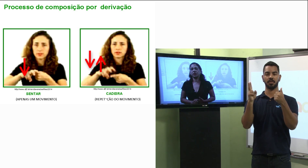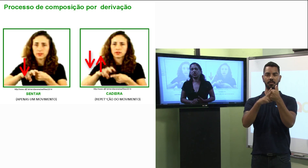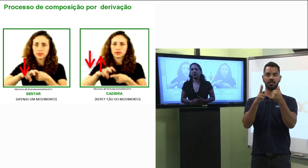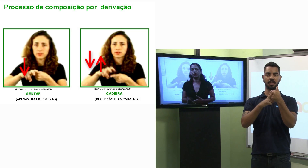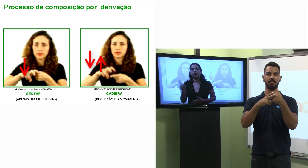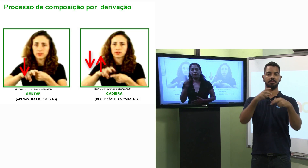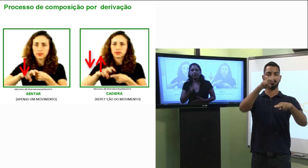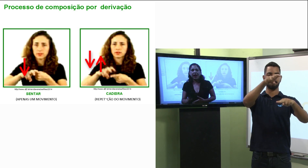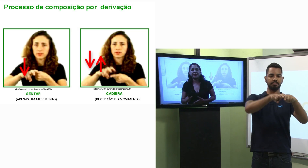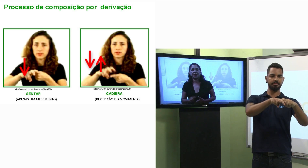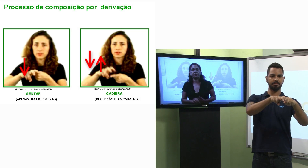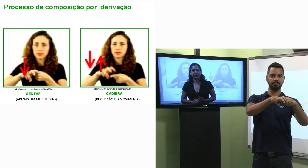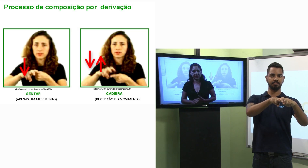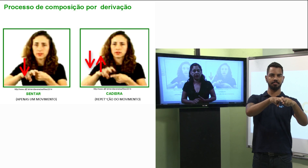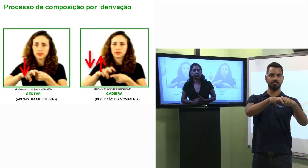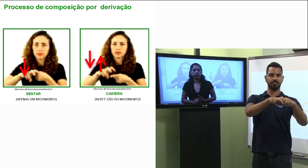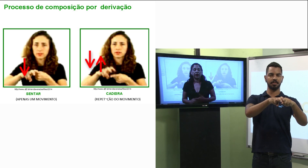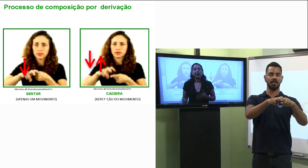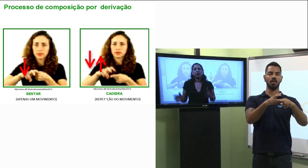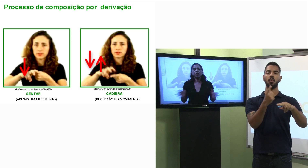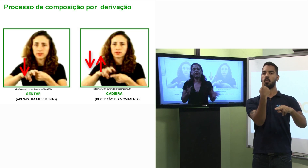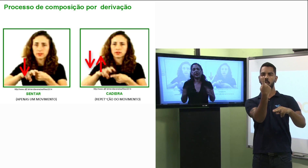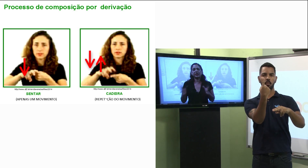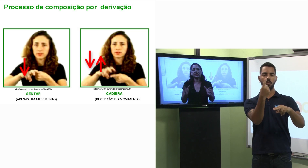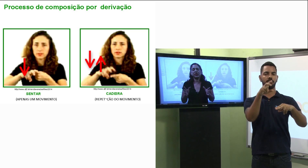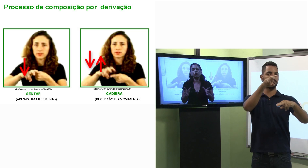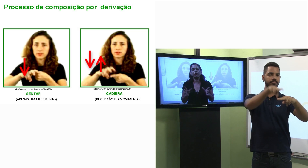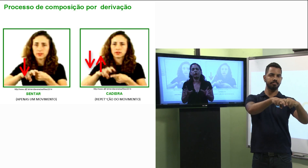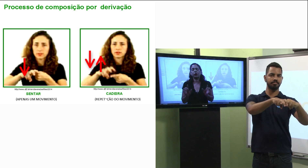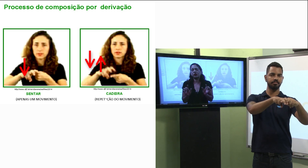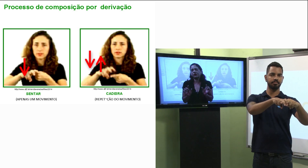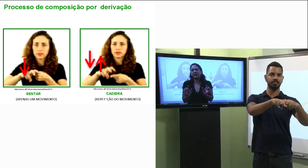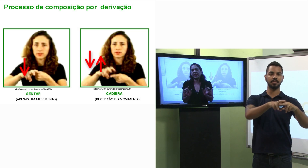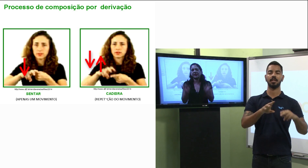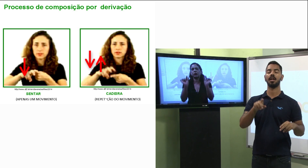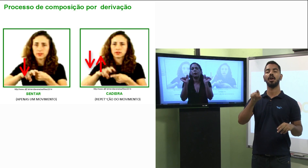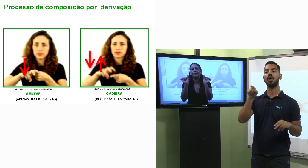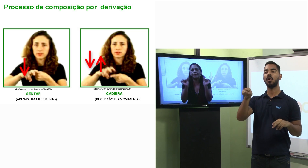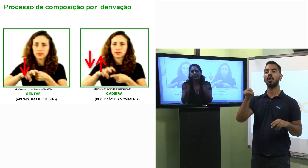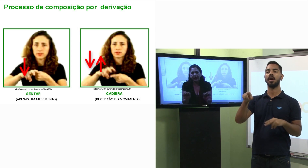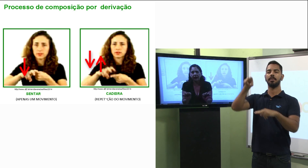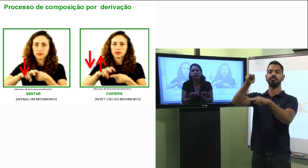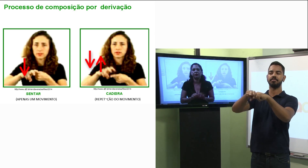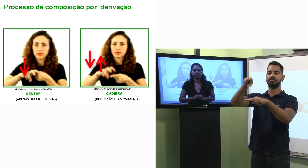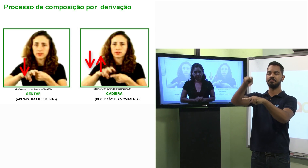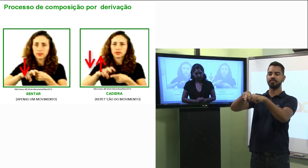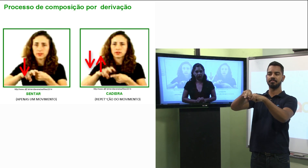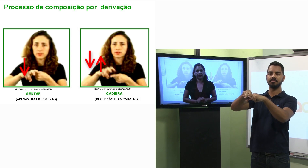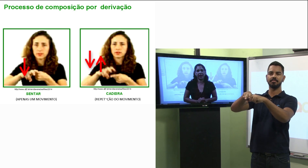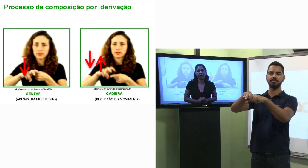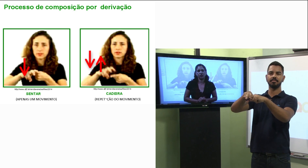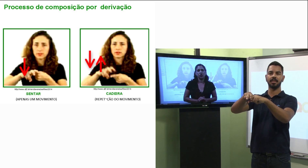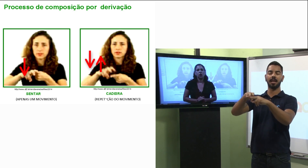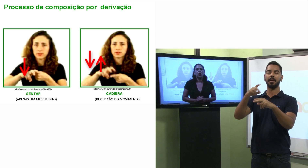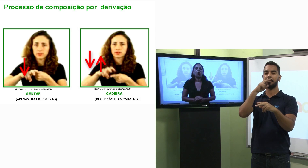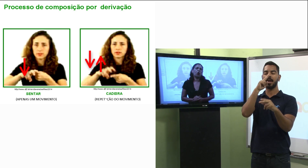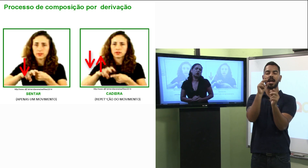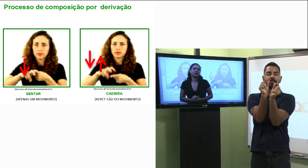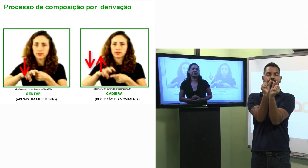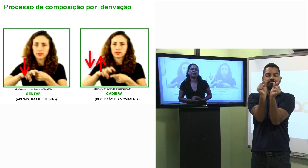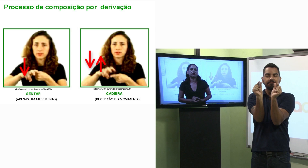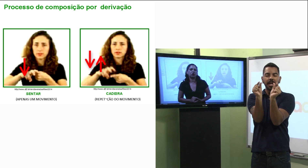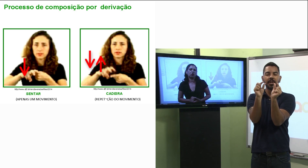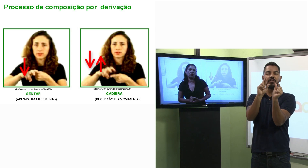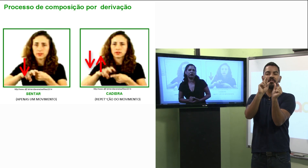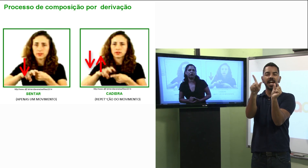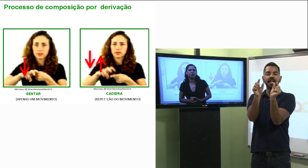enquanto o substantivo faz a repetição, diferencia numa diferenciação mínima, não é verdade?